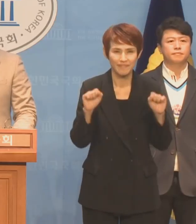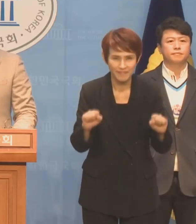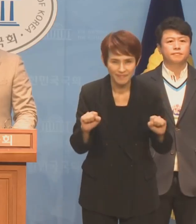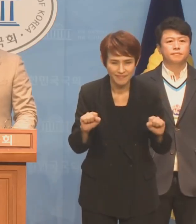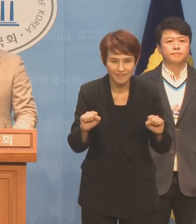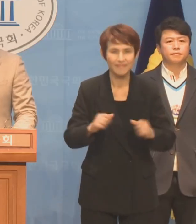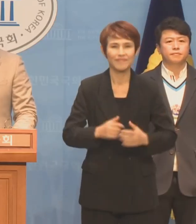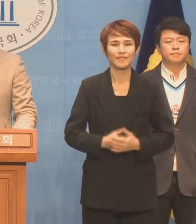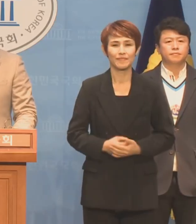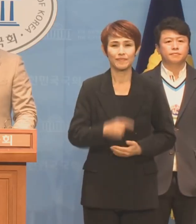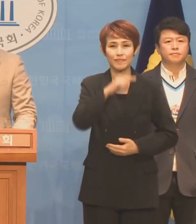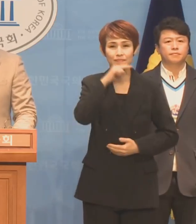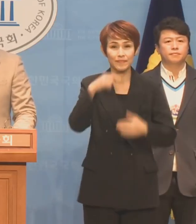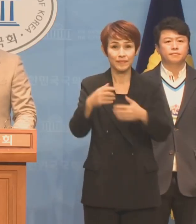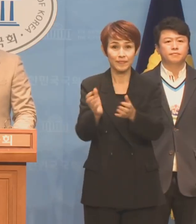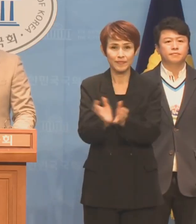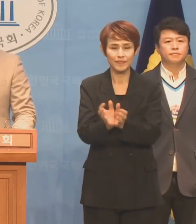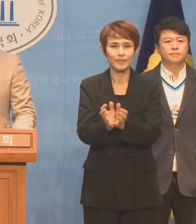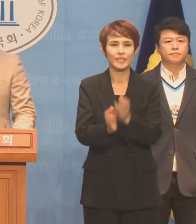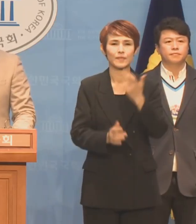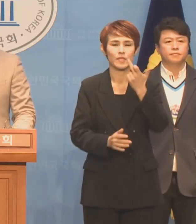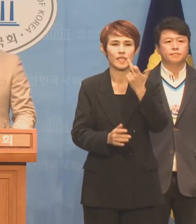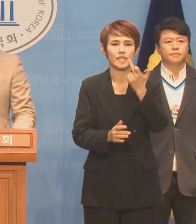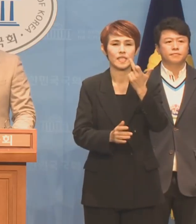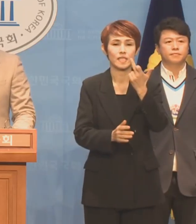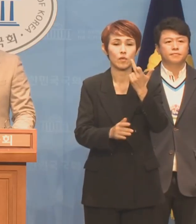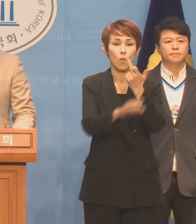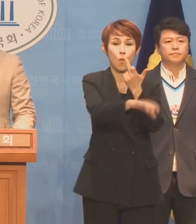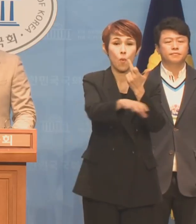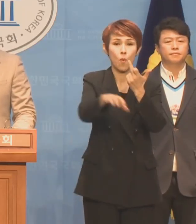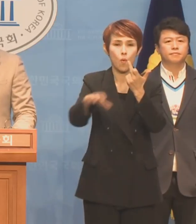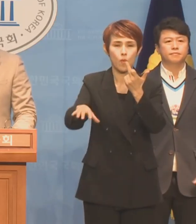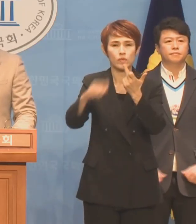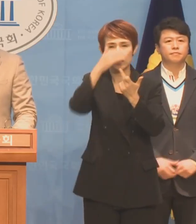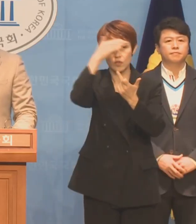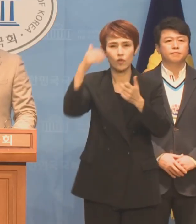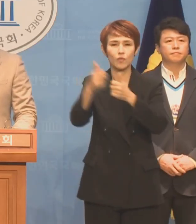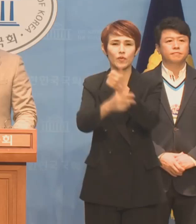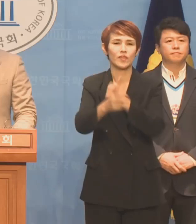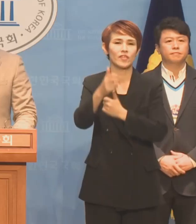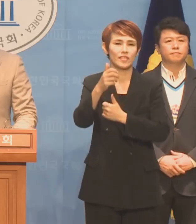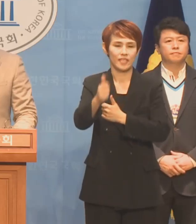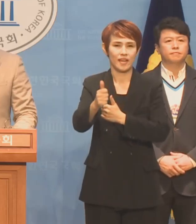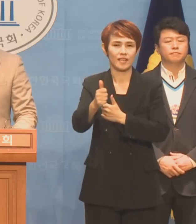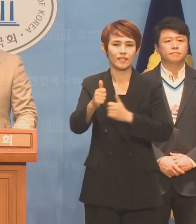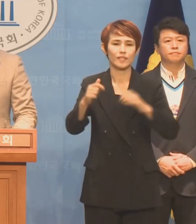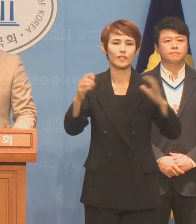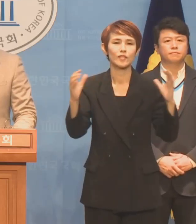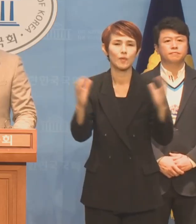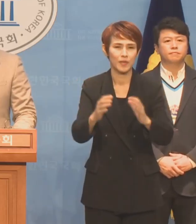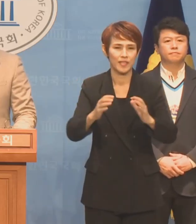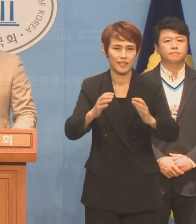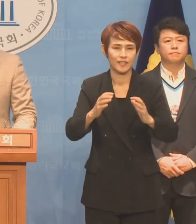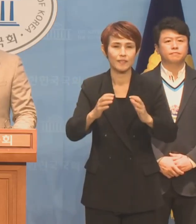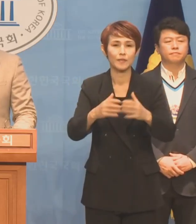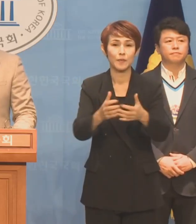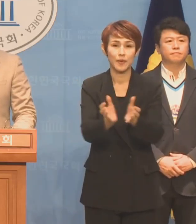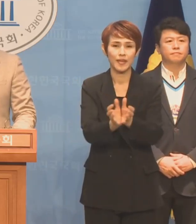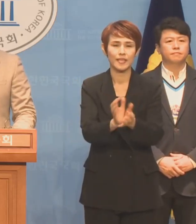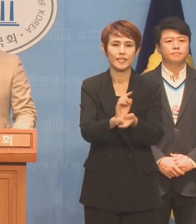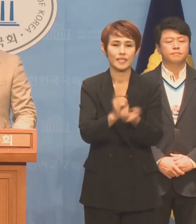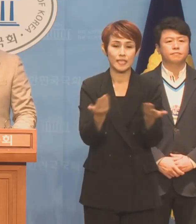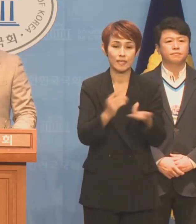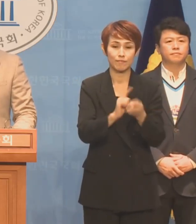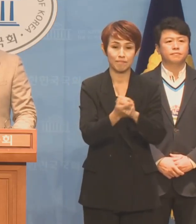안녕하십니까. 국민의힘 17개 시도 청년위원장 협의회 전 중앙청년위원회 청년위원장 직무대행을